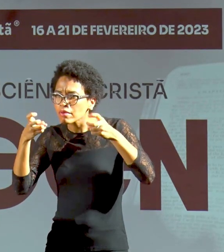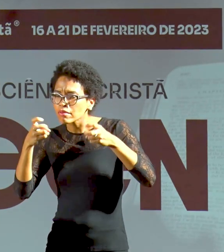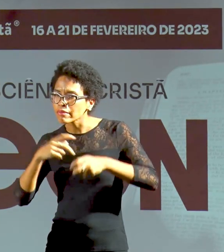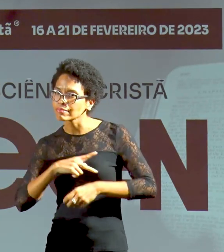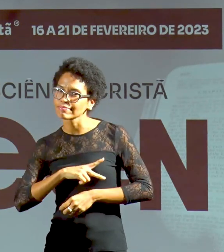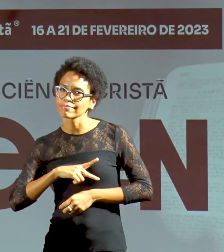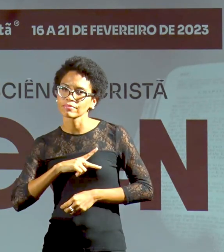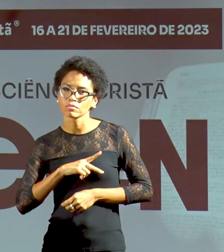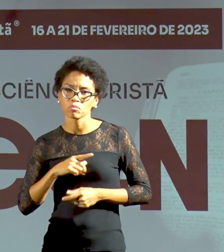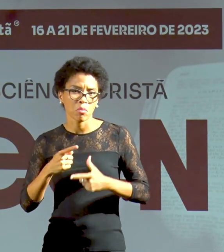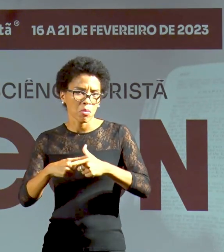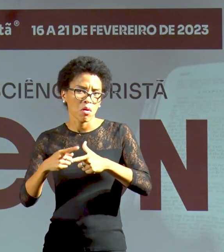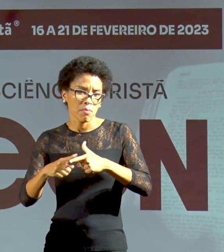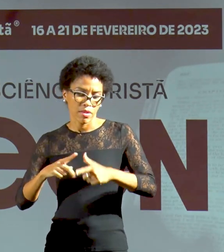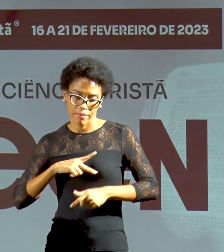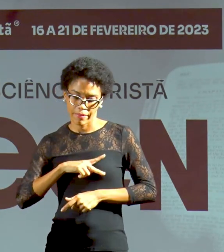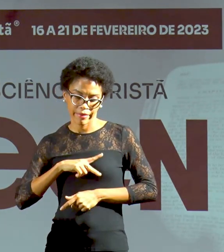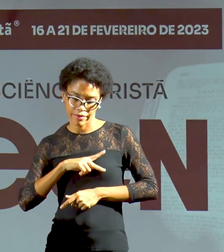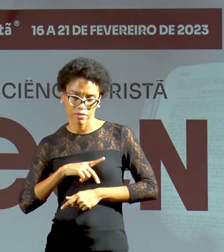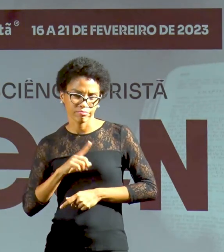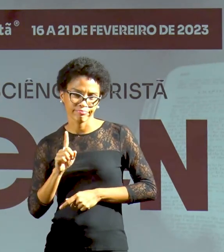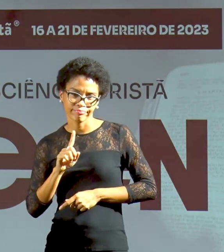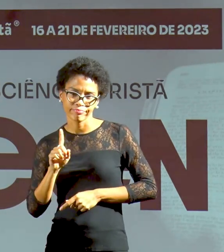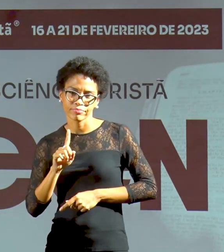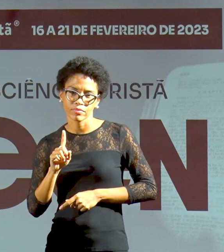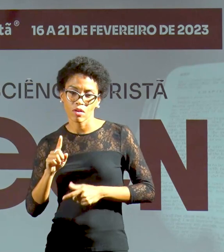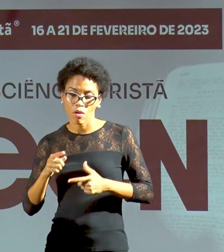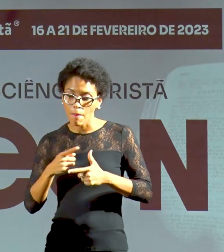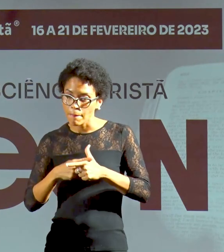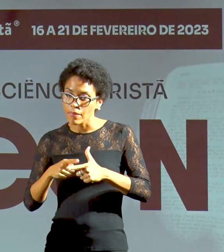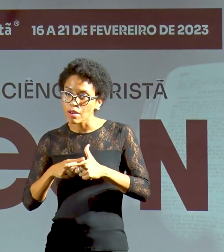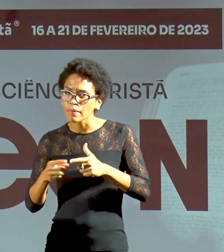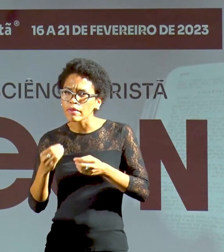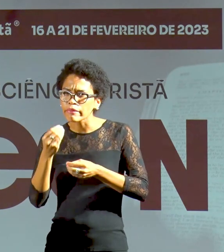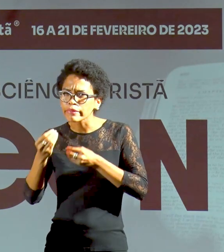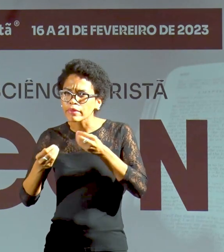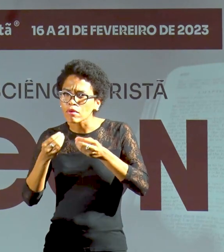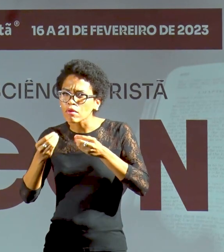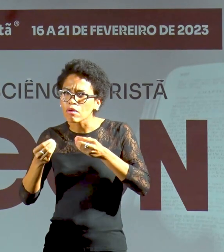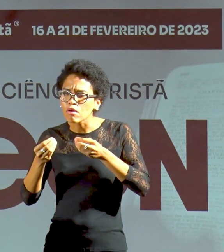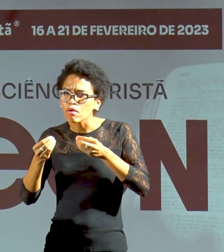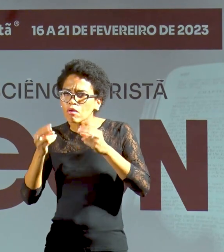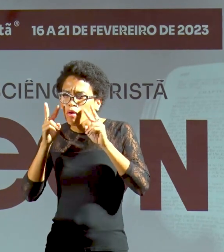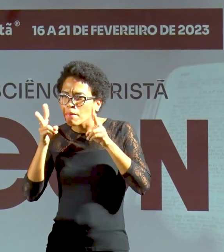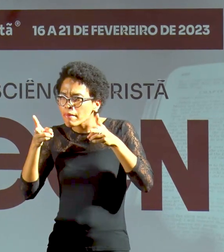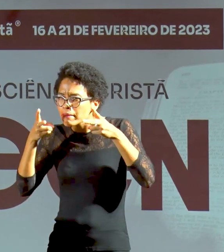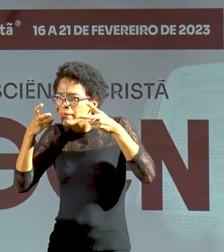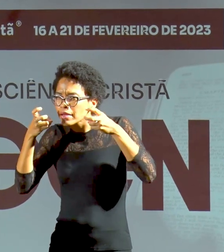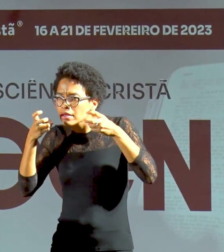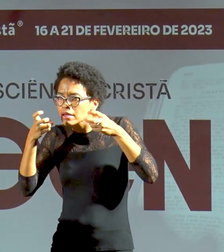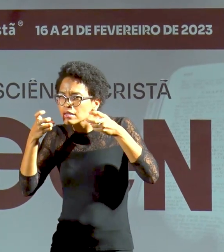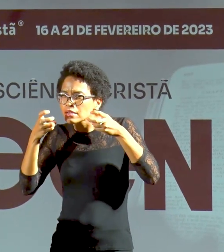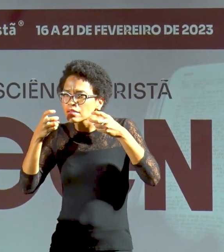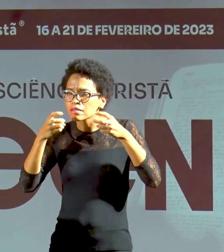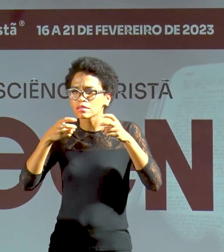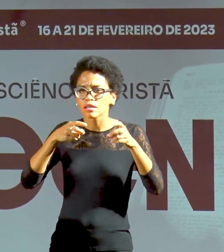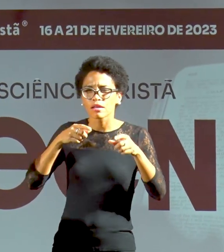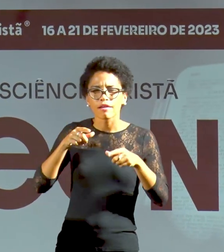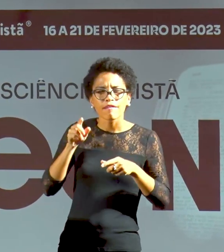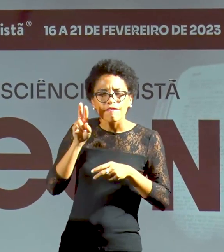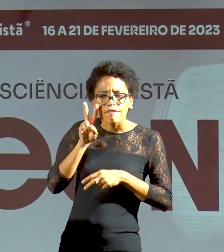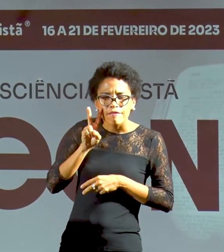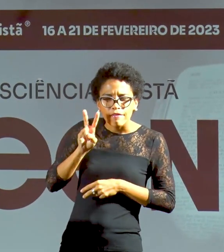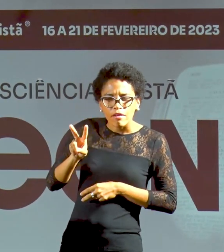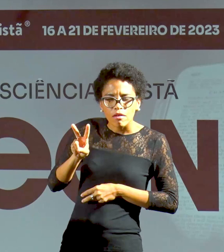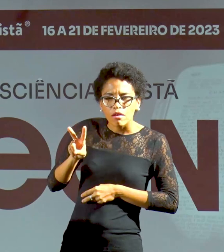o problema pode estar na forma que você vai lidar com a sua paixão naquilo que você vai fazer